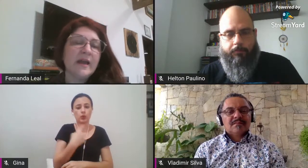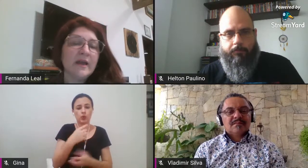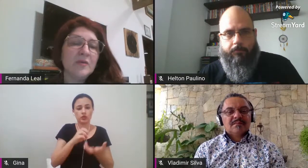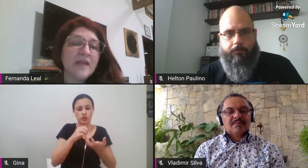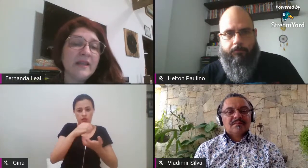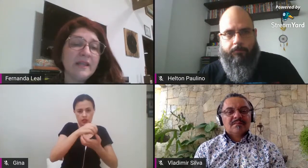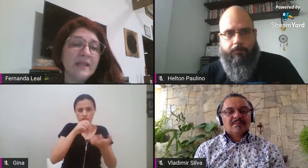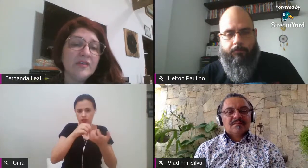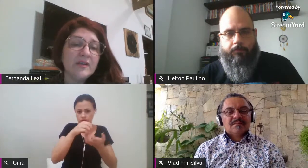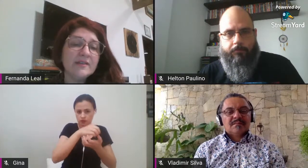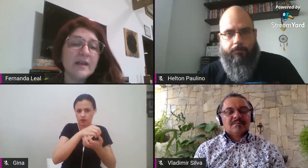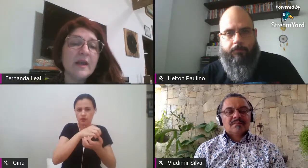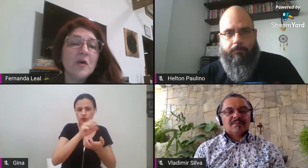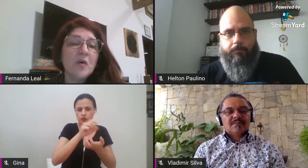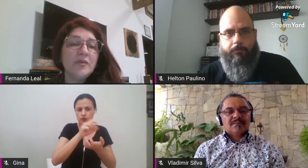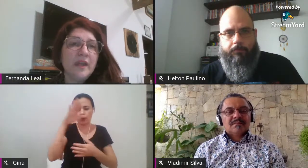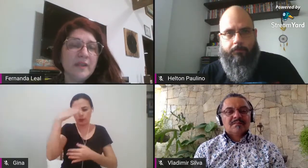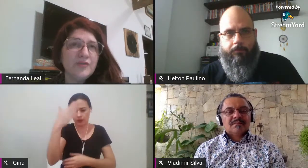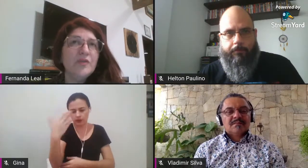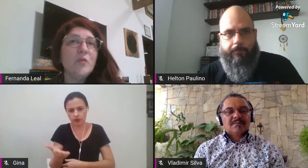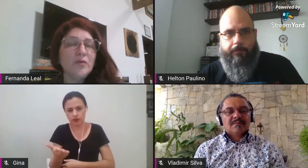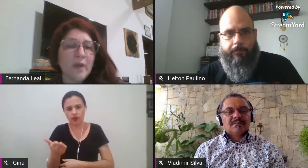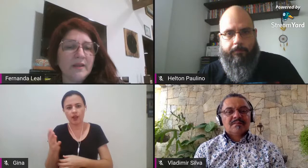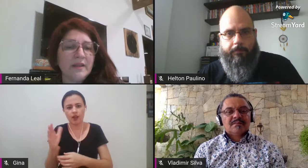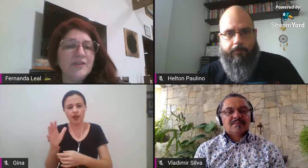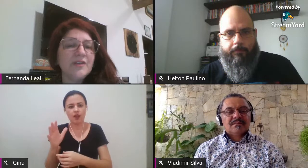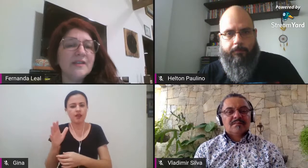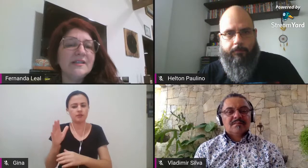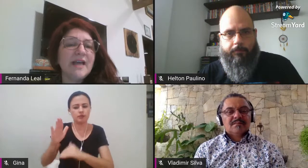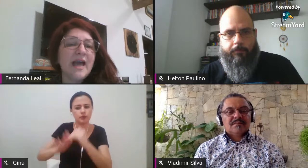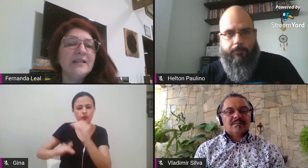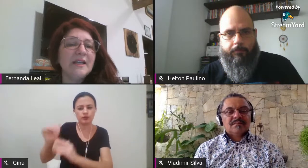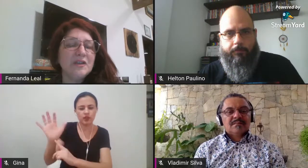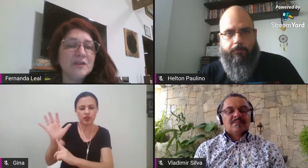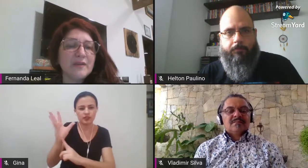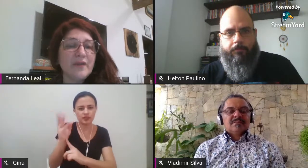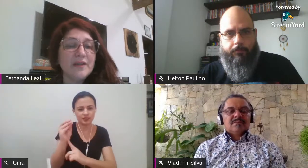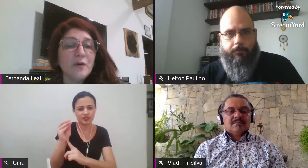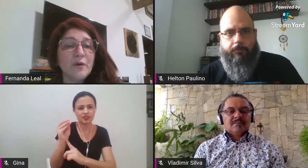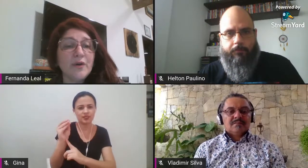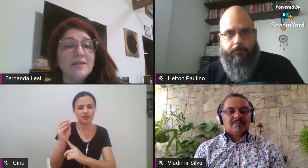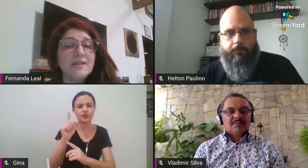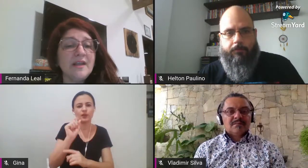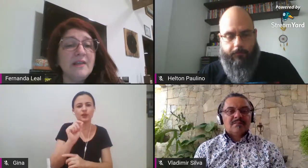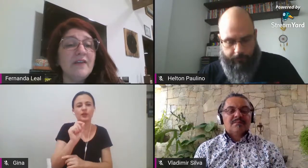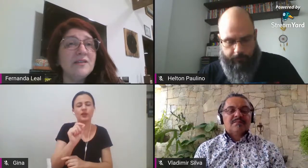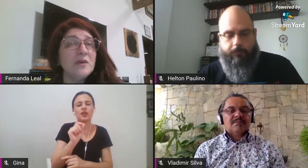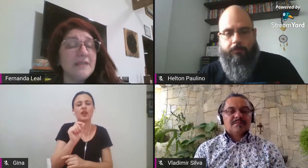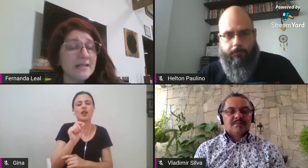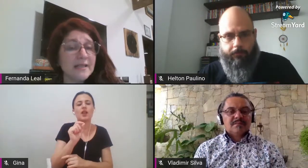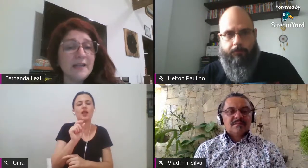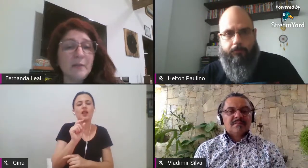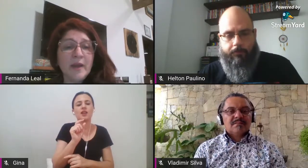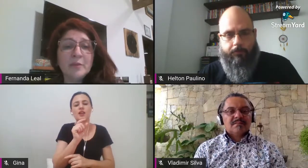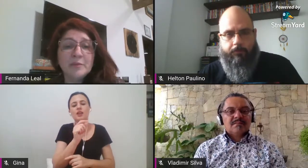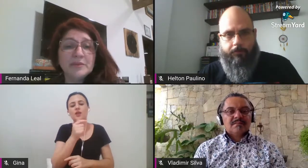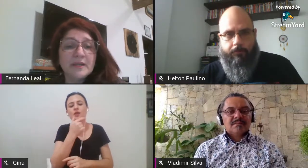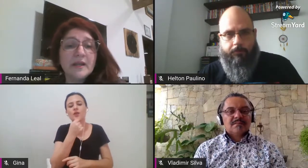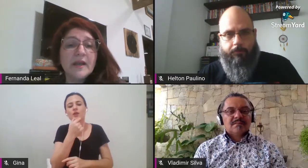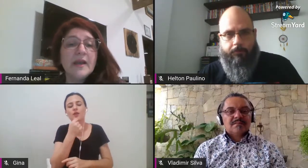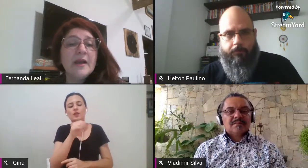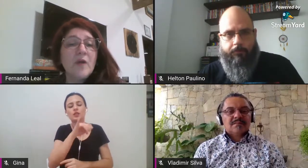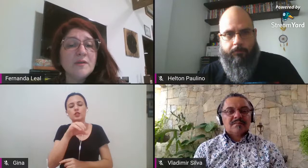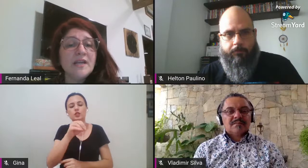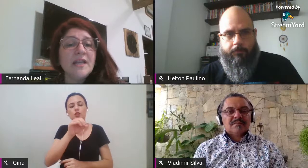Humanidades, os artistas, com o texto de um outro artista da cidade, né, que é Josafá de Orós, e ele faz a seguinte